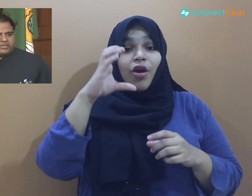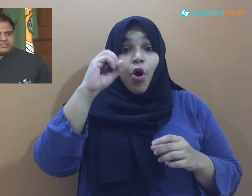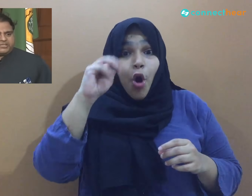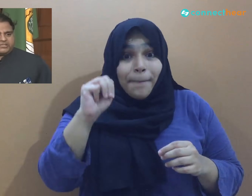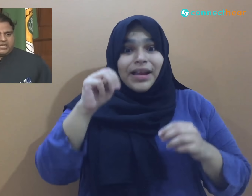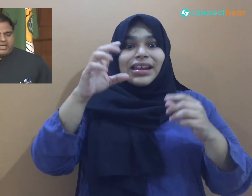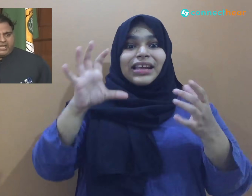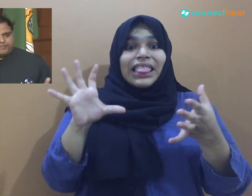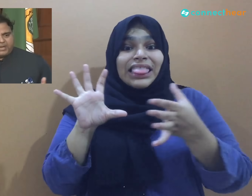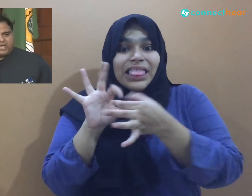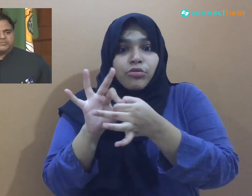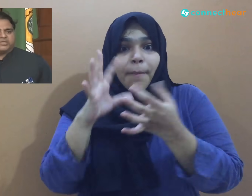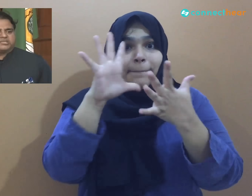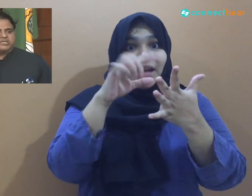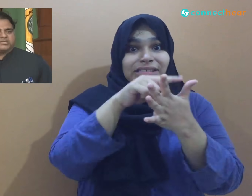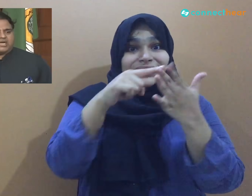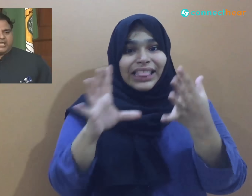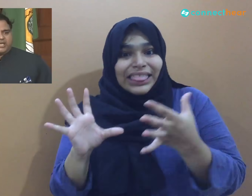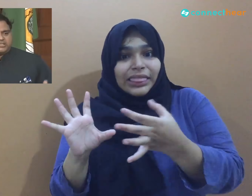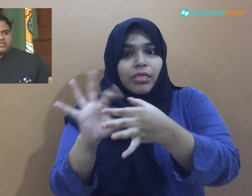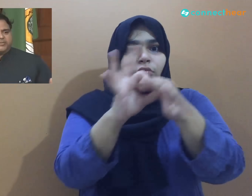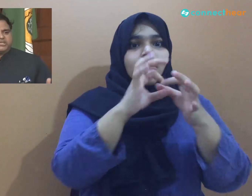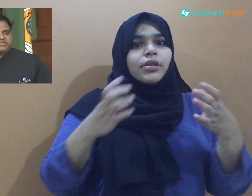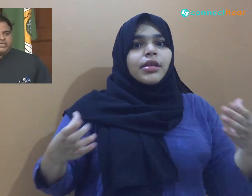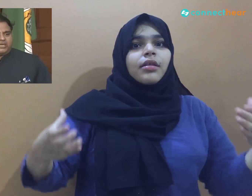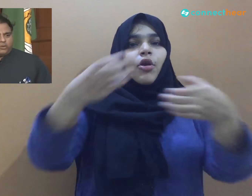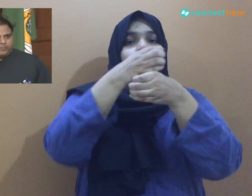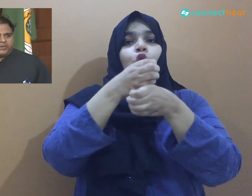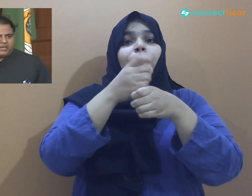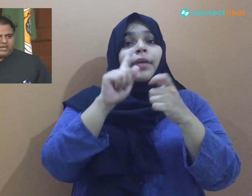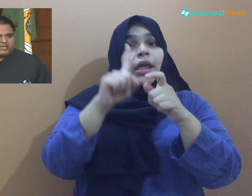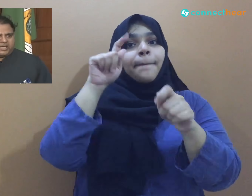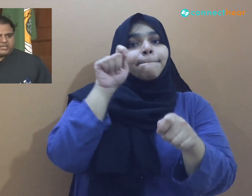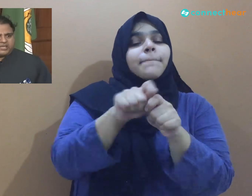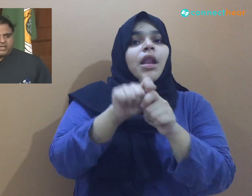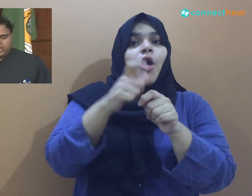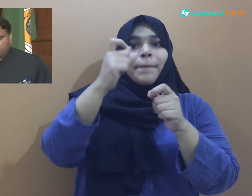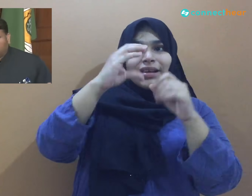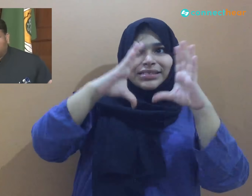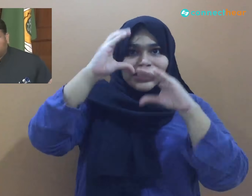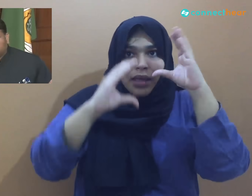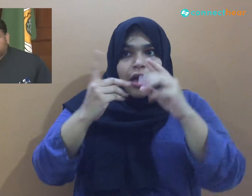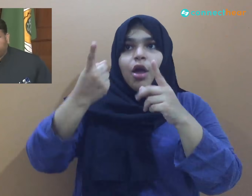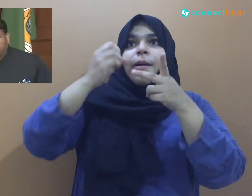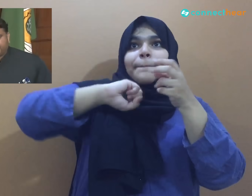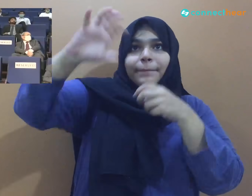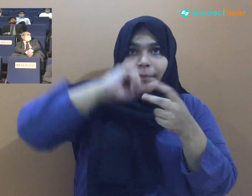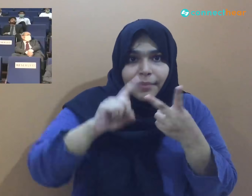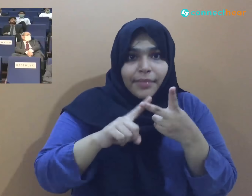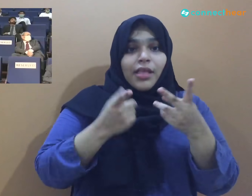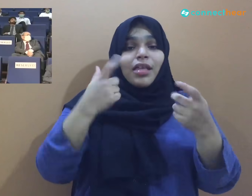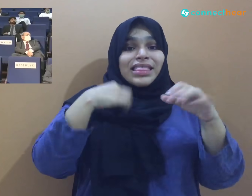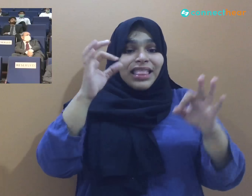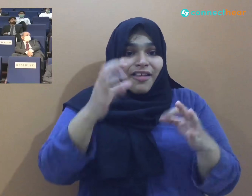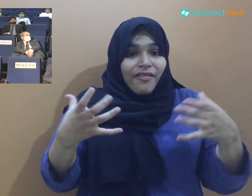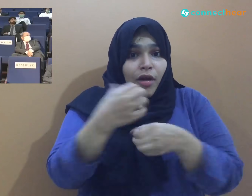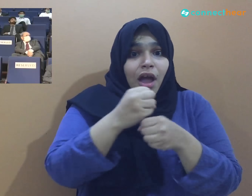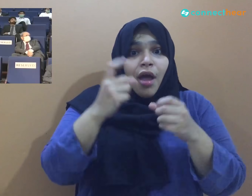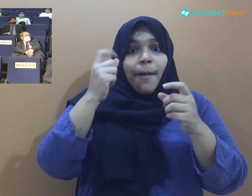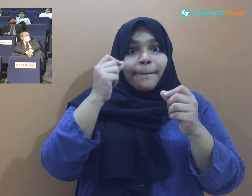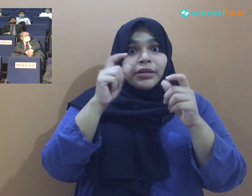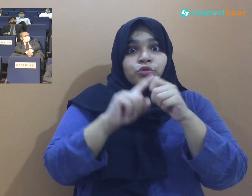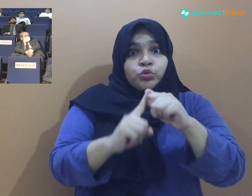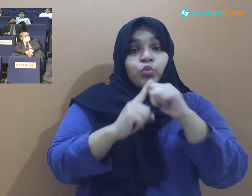اور انڈسٹریز, ان 5 منسٹریز کا ایک انٹر منسٹریل گروپ کریٹ کیا جائے, اور اس میں ہم طے کریں کہ ہمارے شارٹ